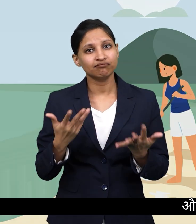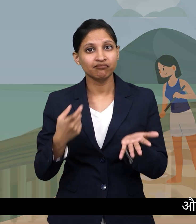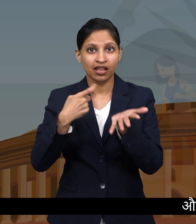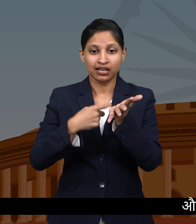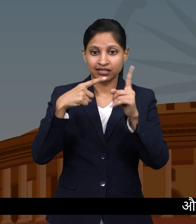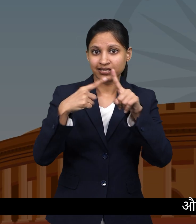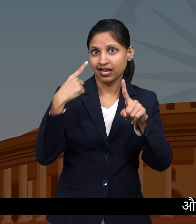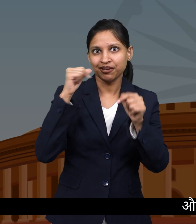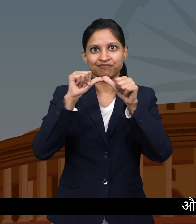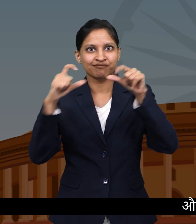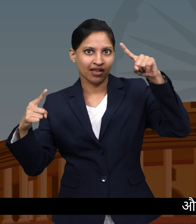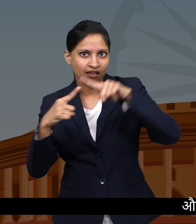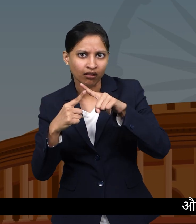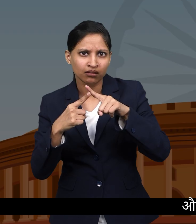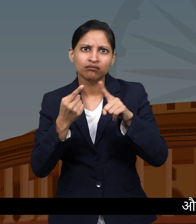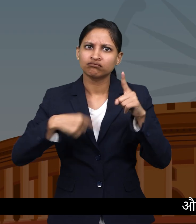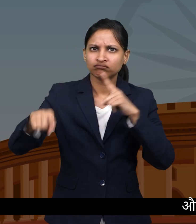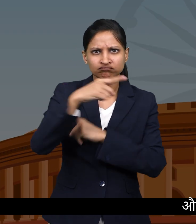हमने जाना कि RTI